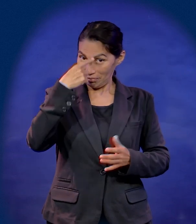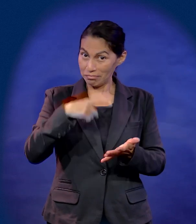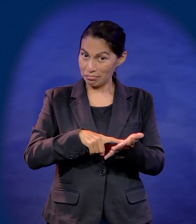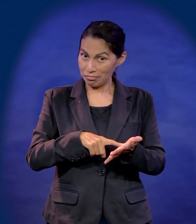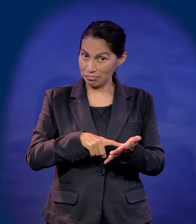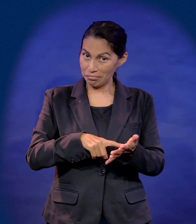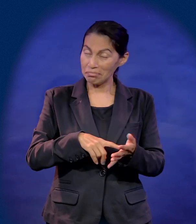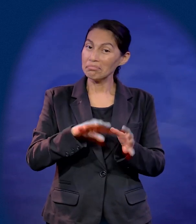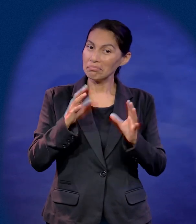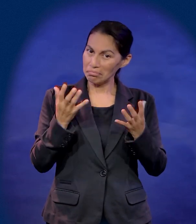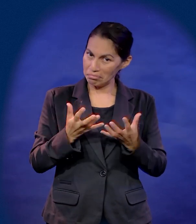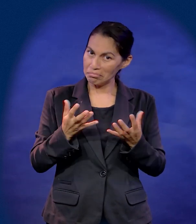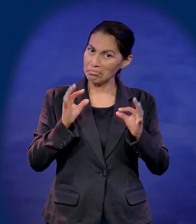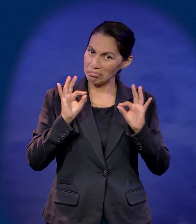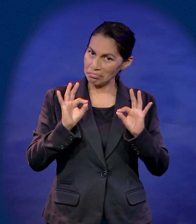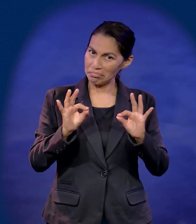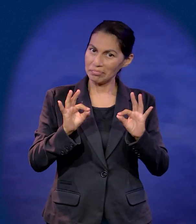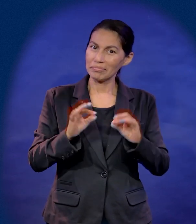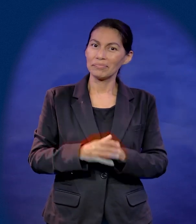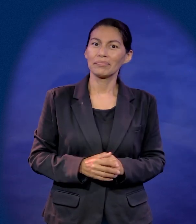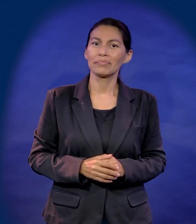Créeme, funciona.